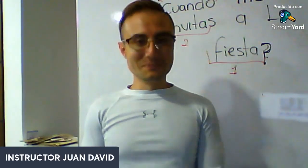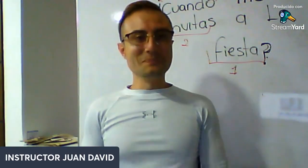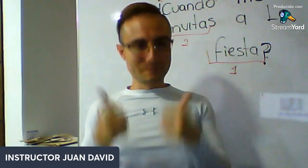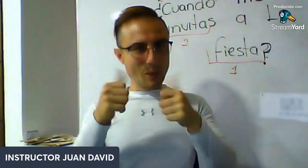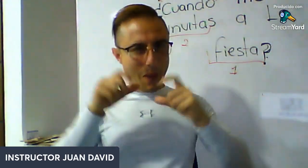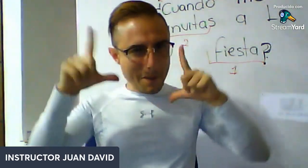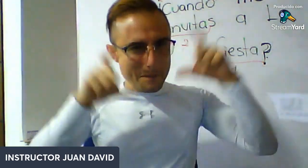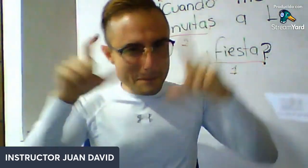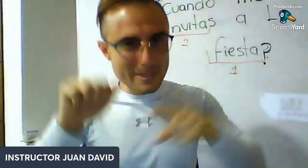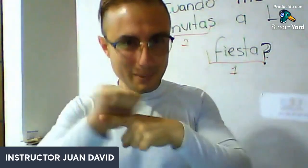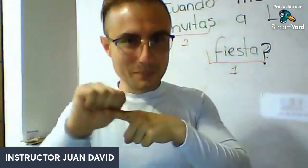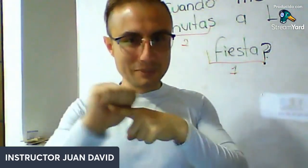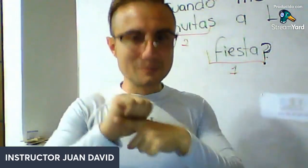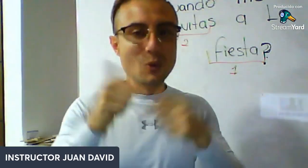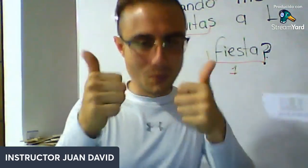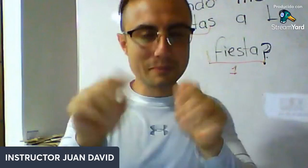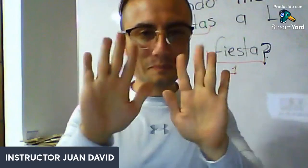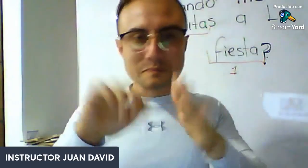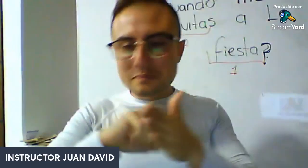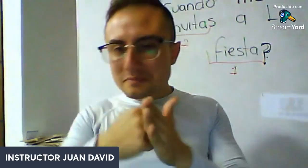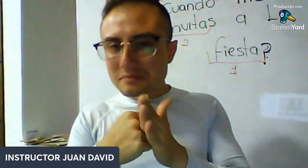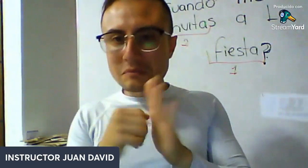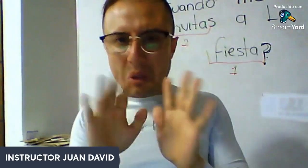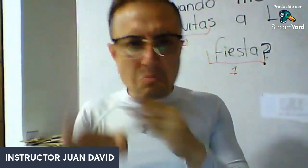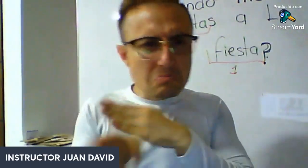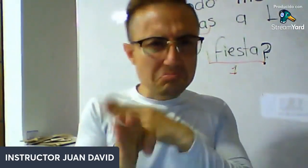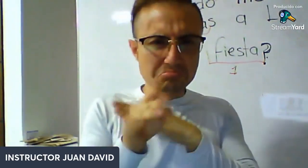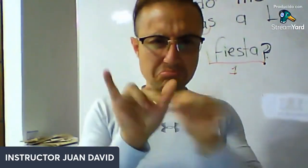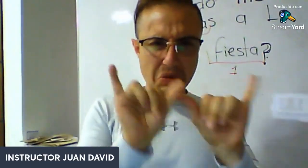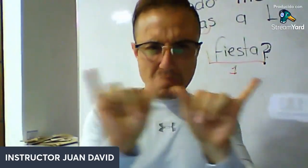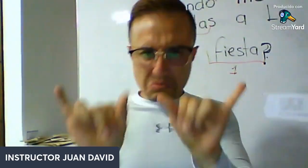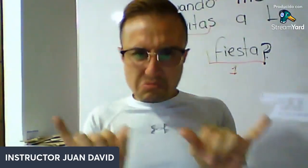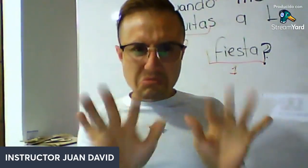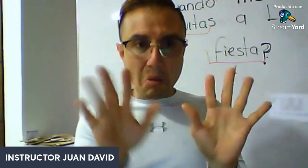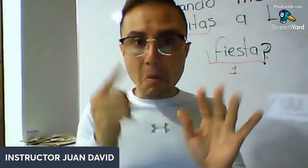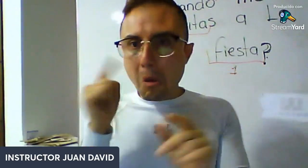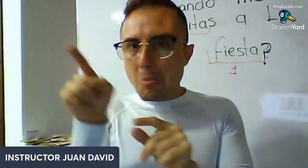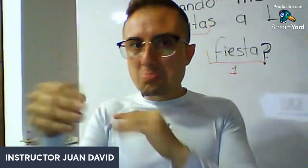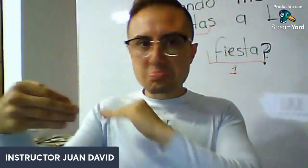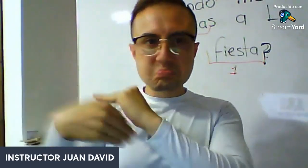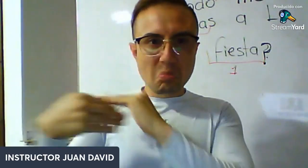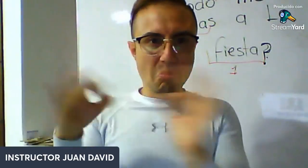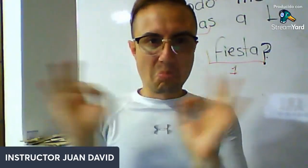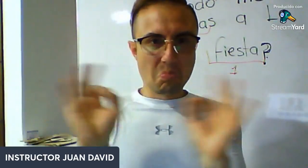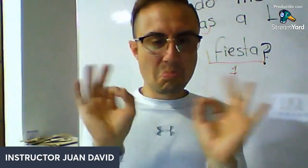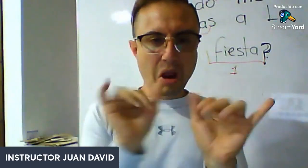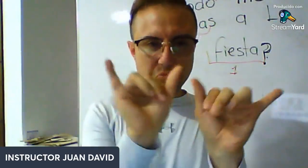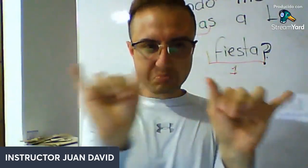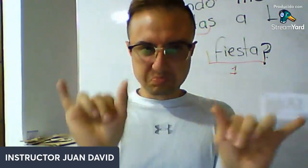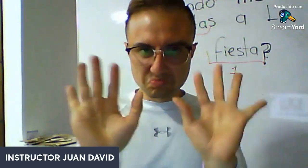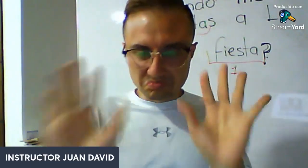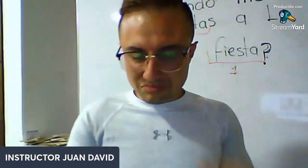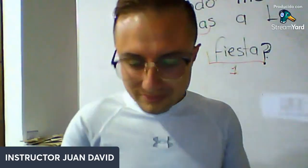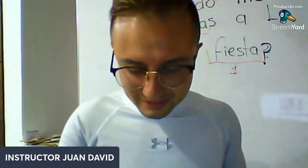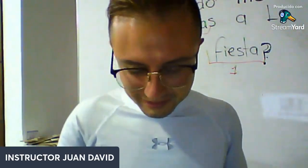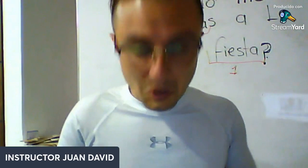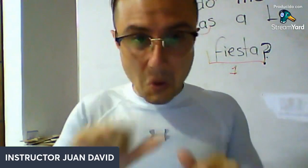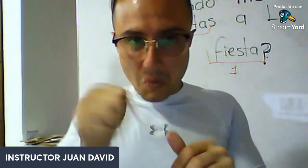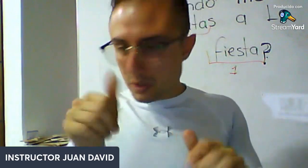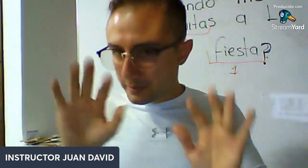esa es la frase muy bien falta un poquito más de gesto practicarlo y voy a seguir con los mismos participantes los que